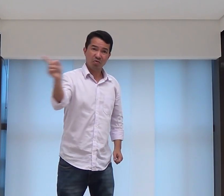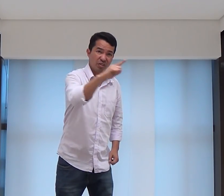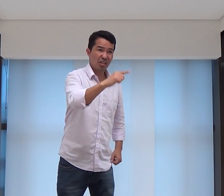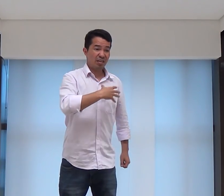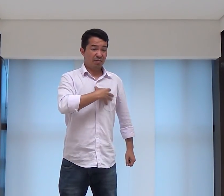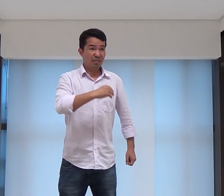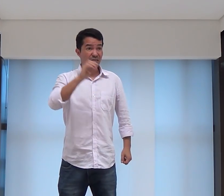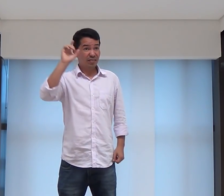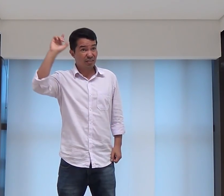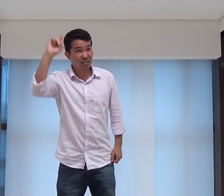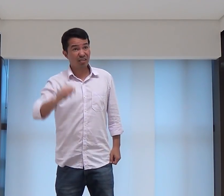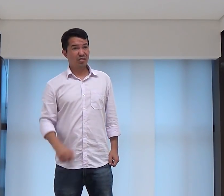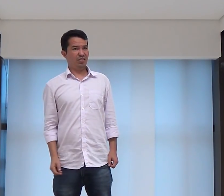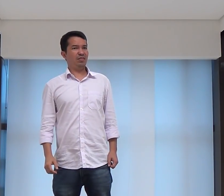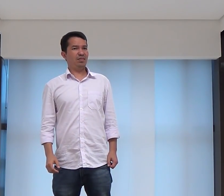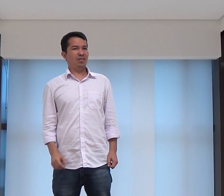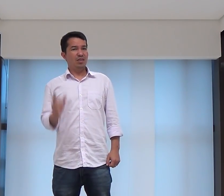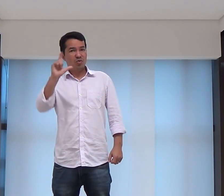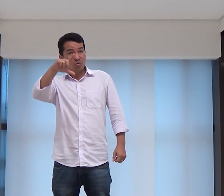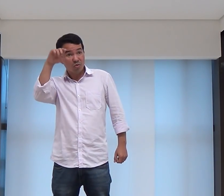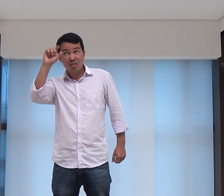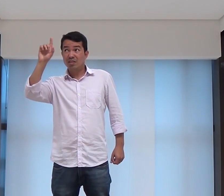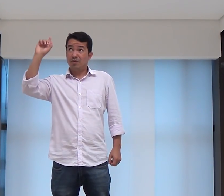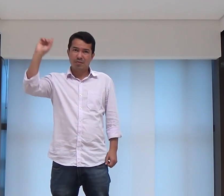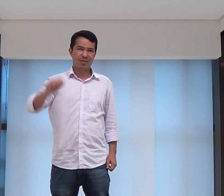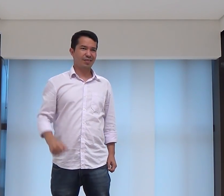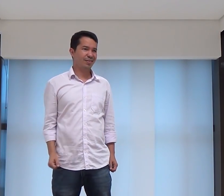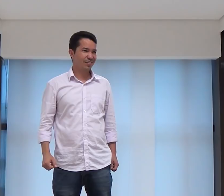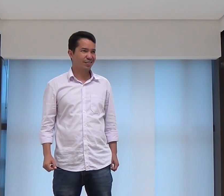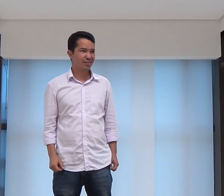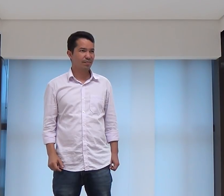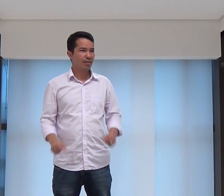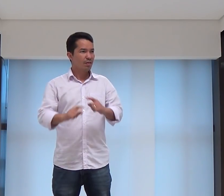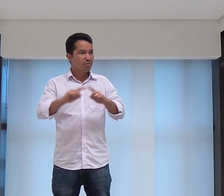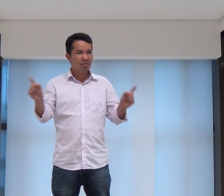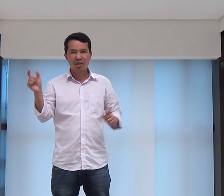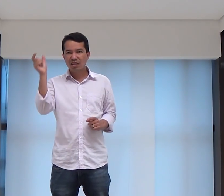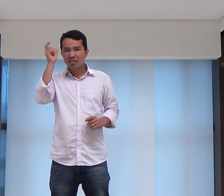Deus. Somos filhos de Deus. Deus nos escolheu, somos escolhidos.